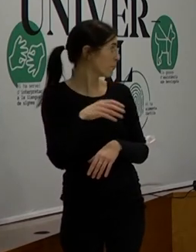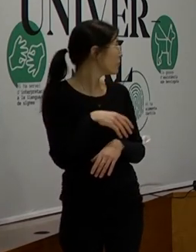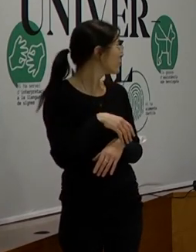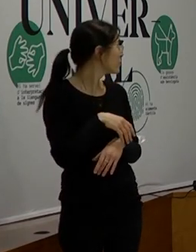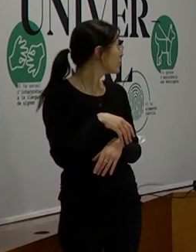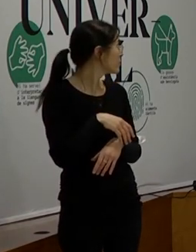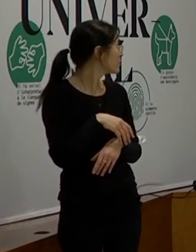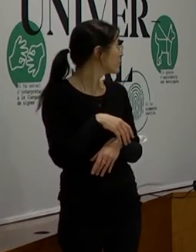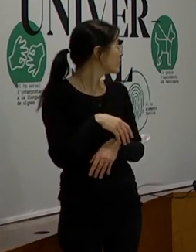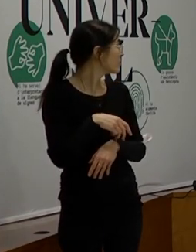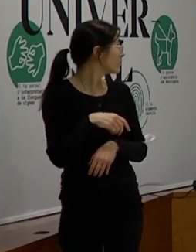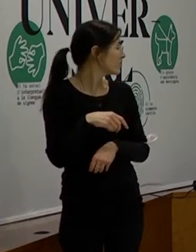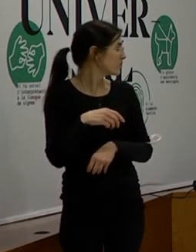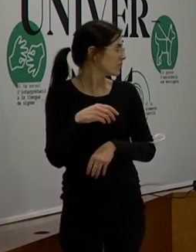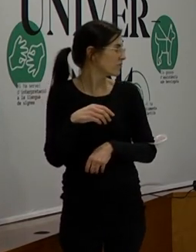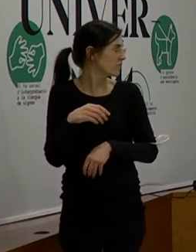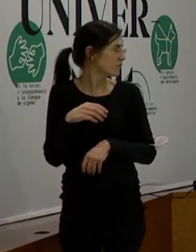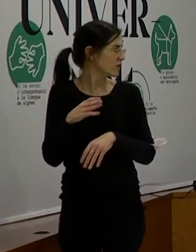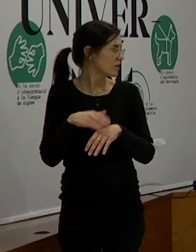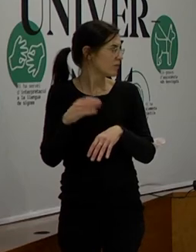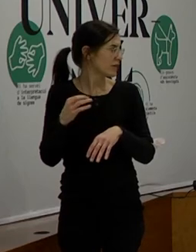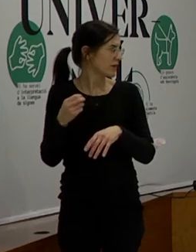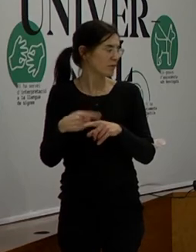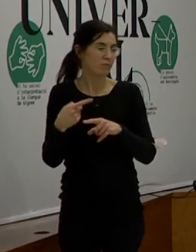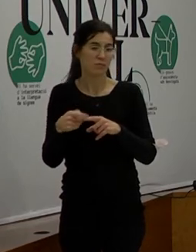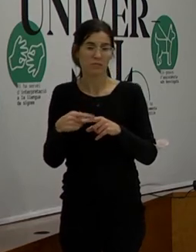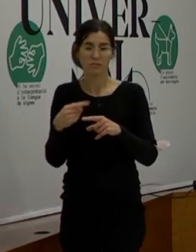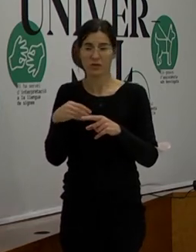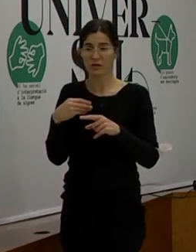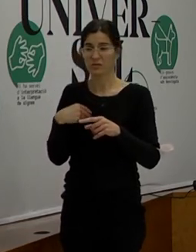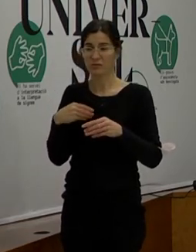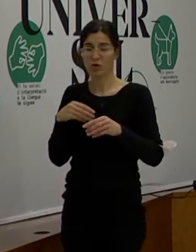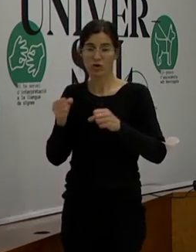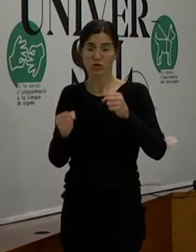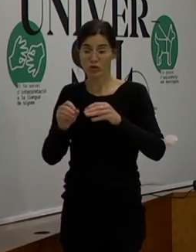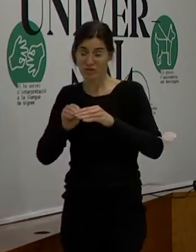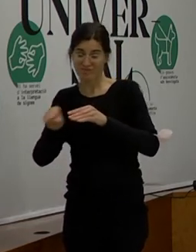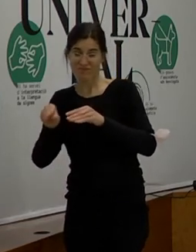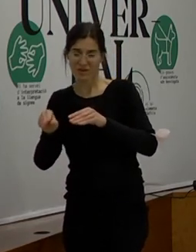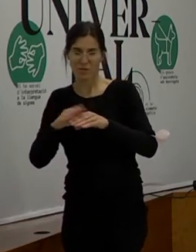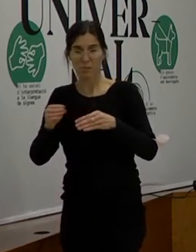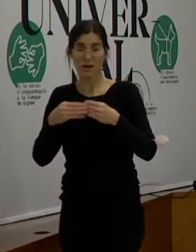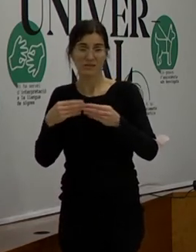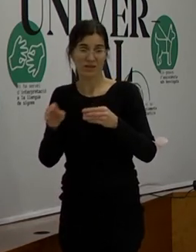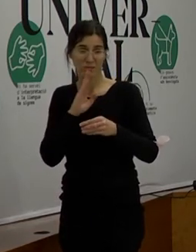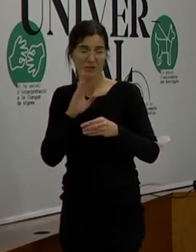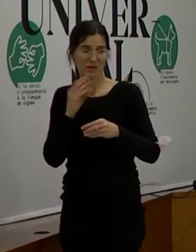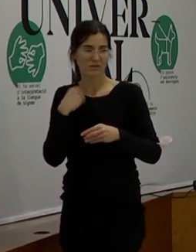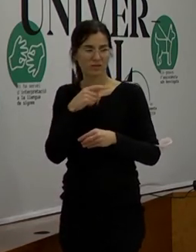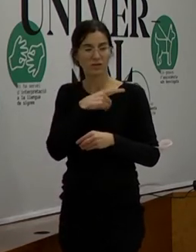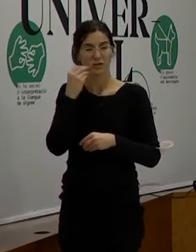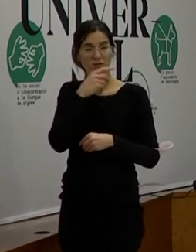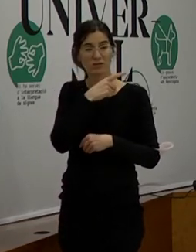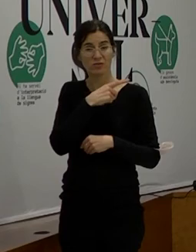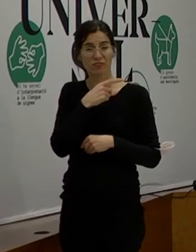Perquè ho han fet perquè els cotxes empenyen i aleshores com és de plàstic, pues una mica dona. ¿Vale? I això crec que era França,